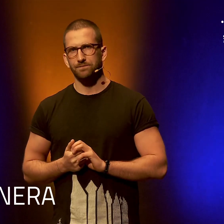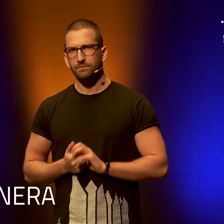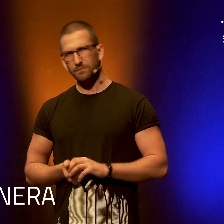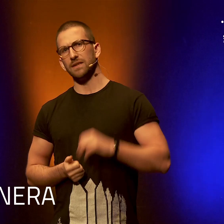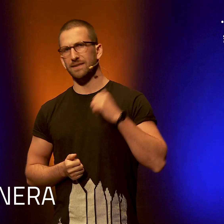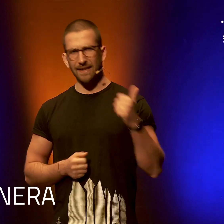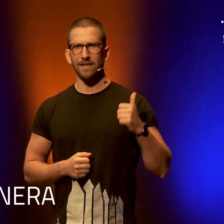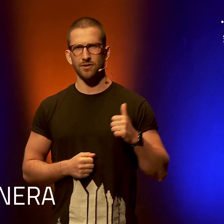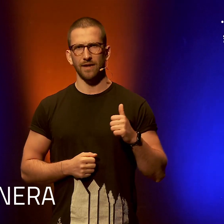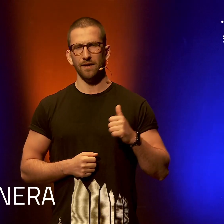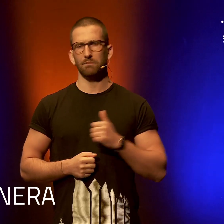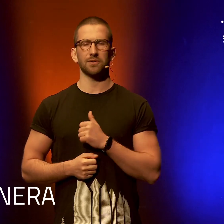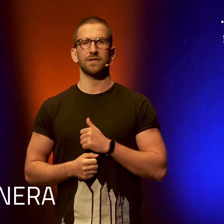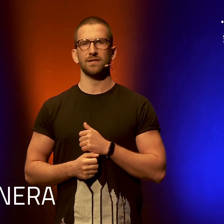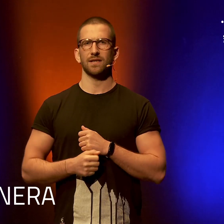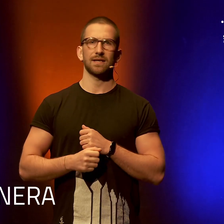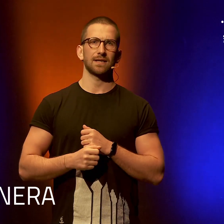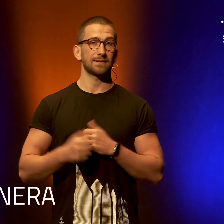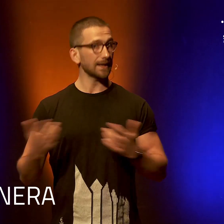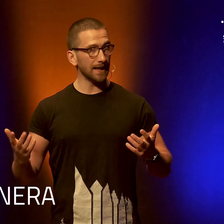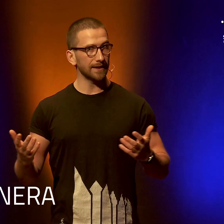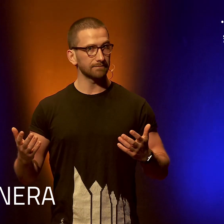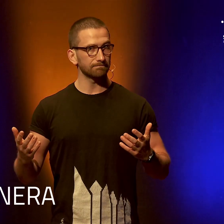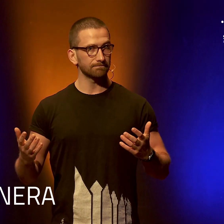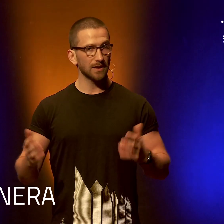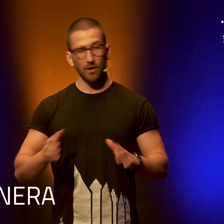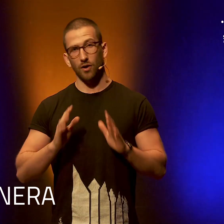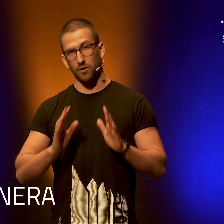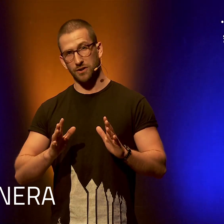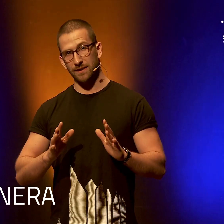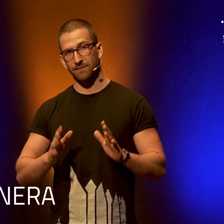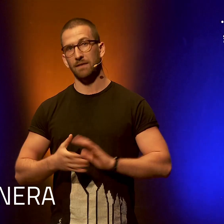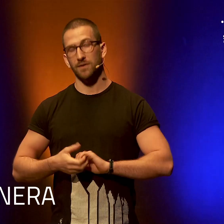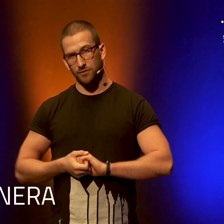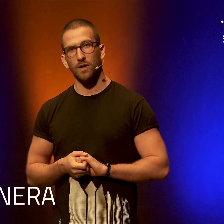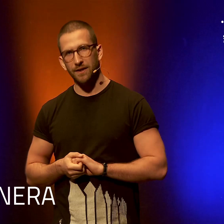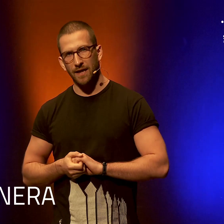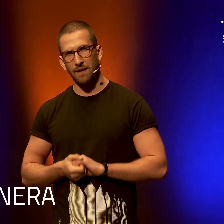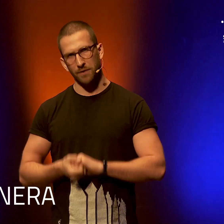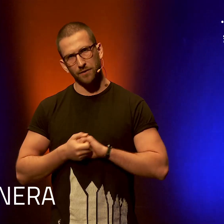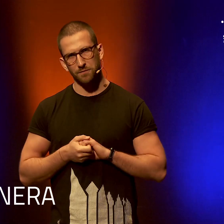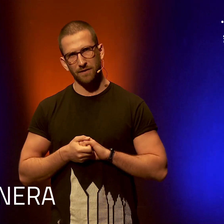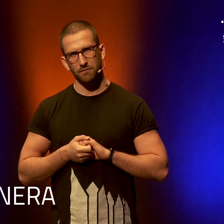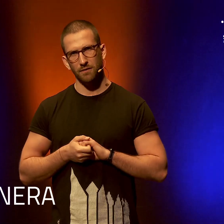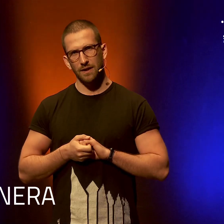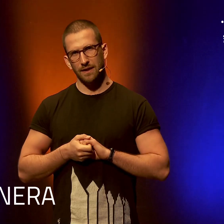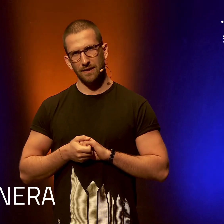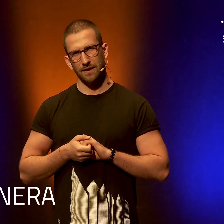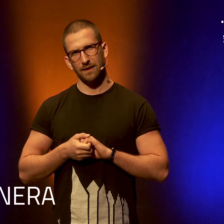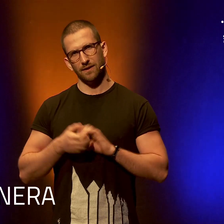zaśpiewana, zatańczona bądź też zagrana. Oszczędzę wam słuchania mojego